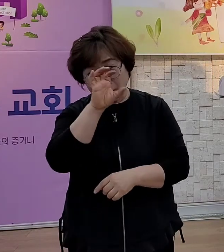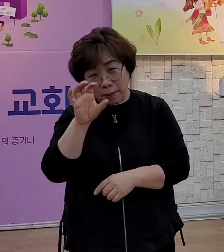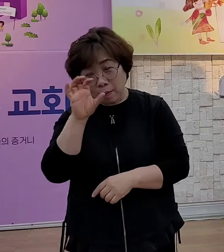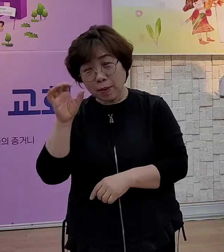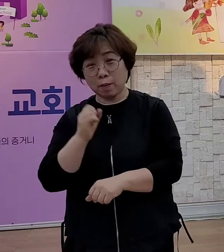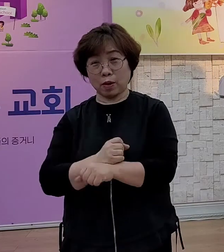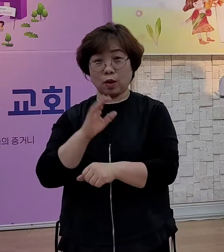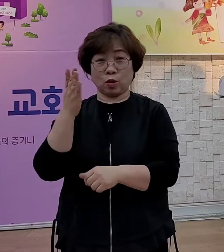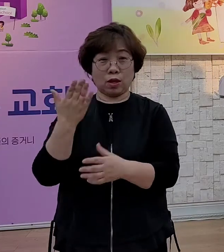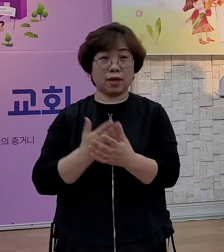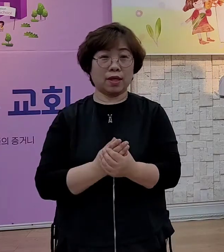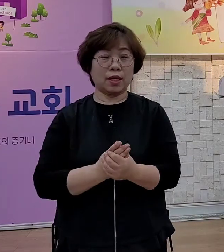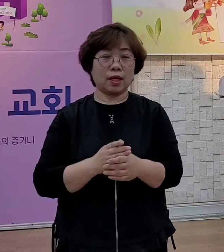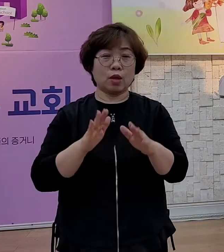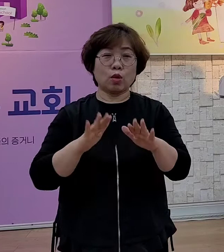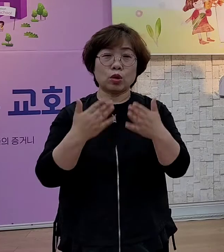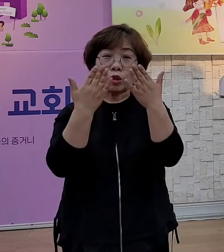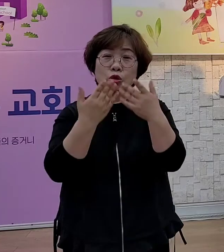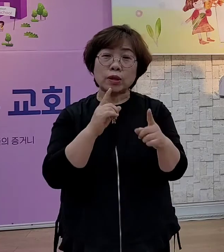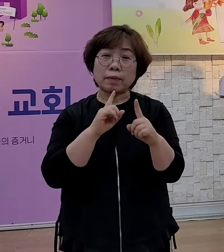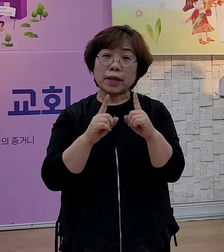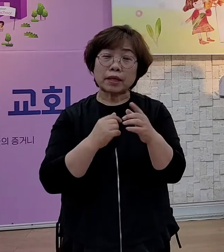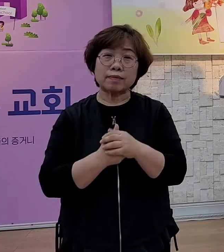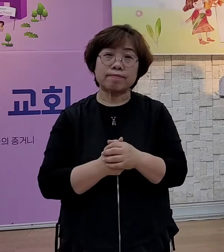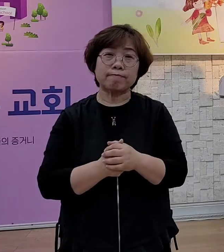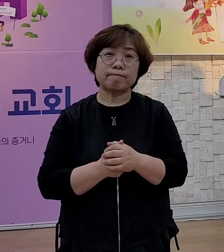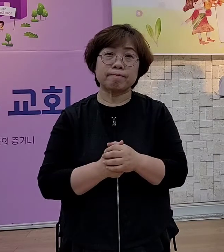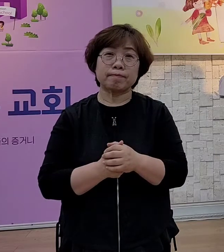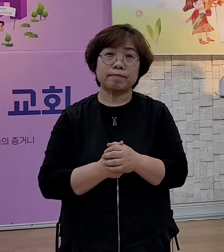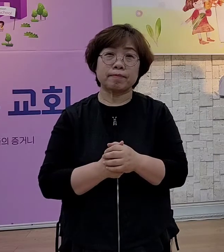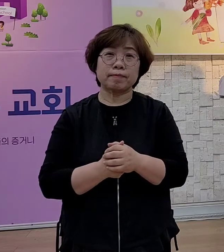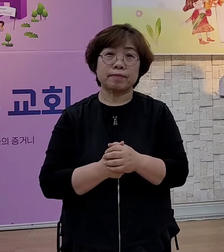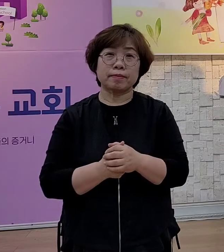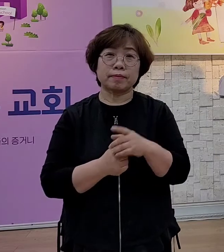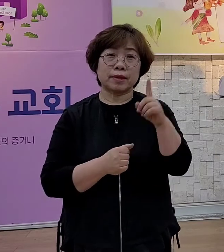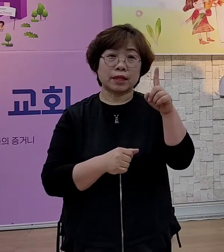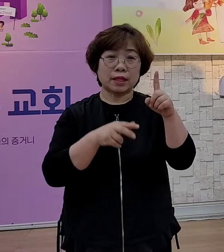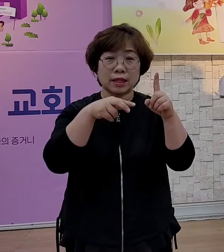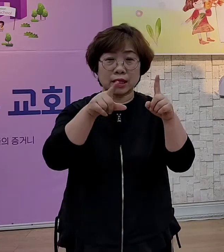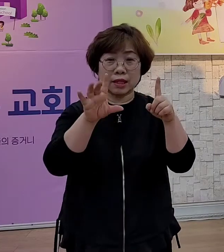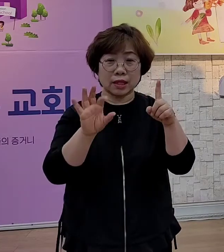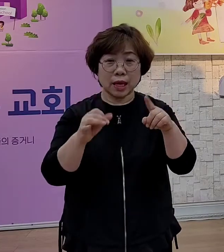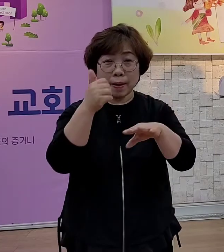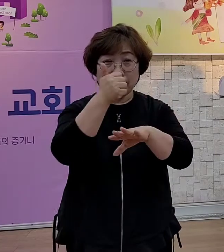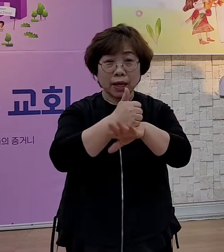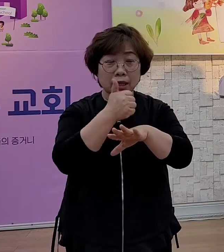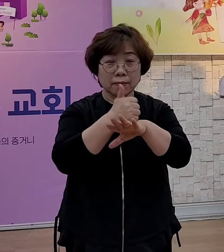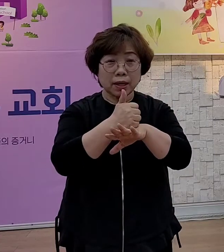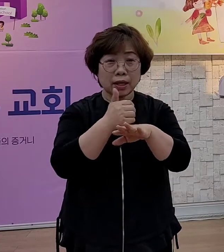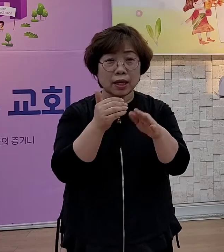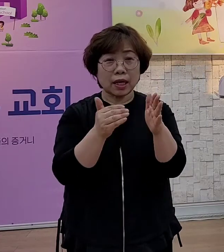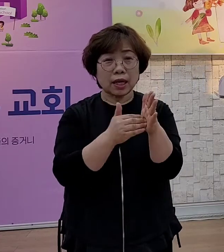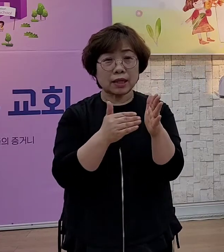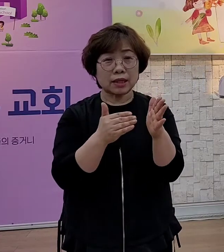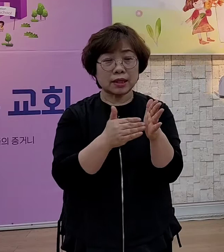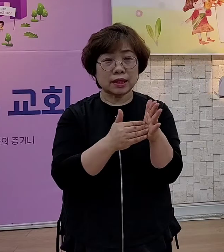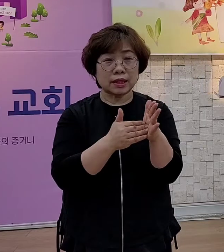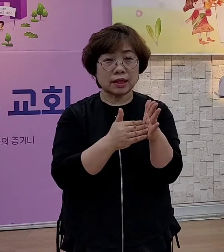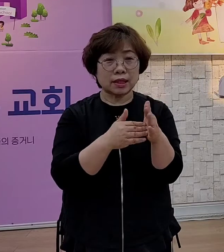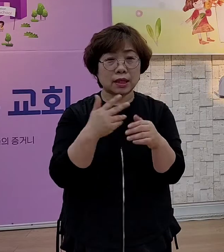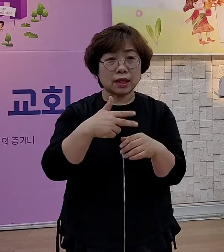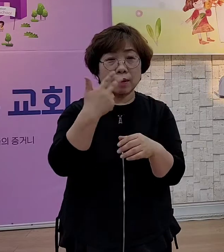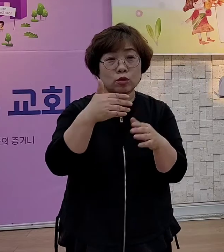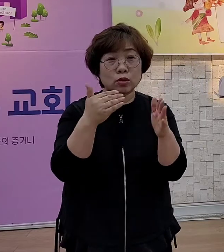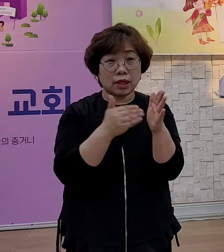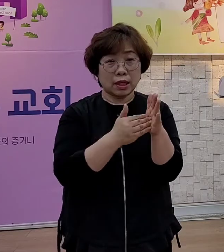나오게 됩니다. 오늘 주신 말씀은 이 1장의 마지막 절까지 이제 다음 주까지